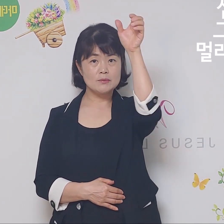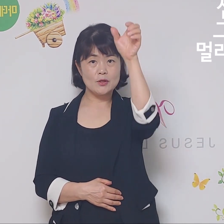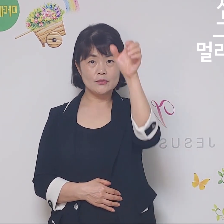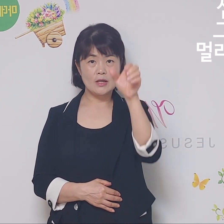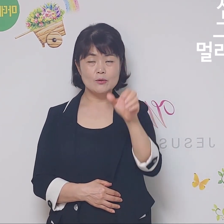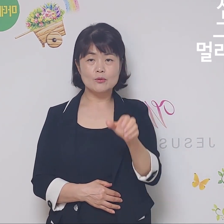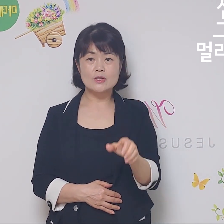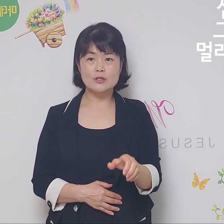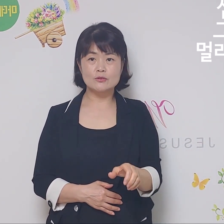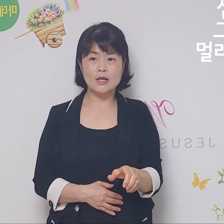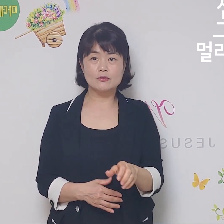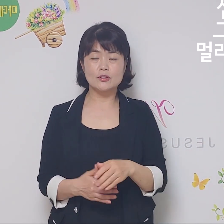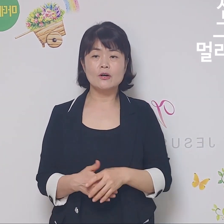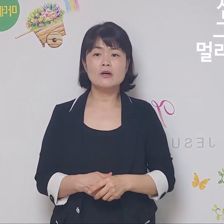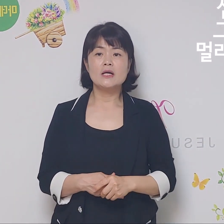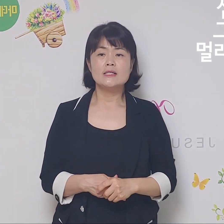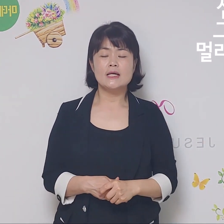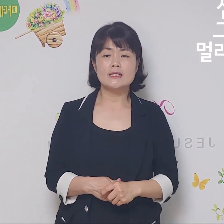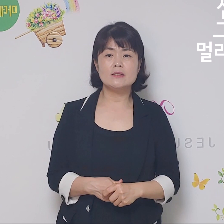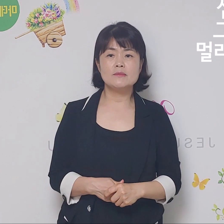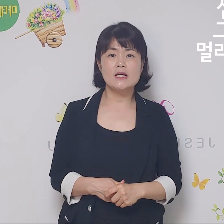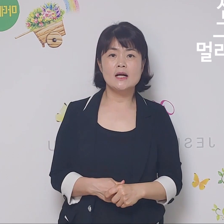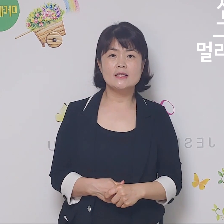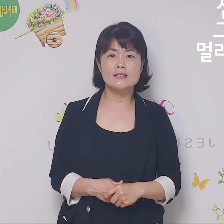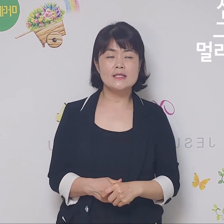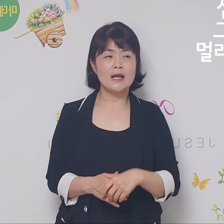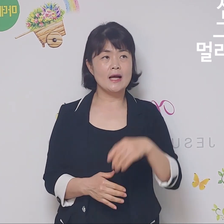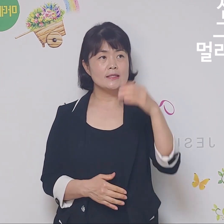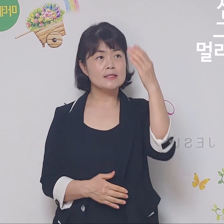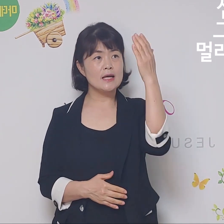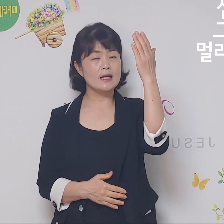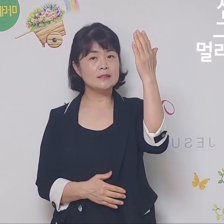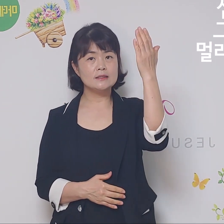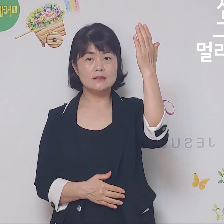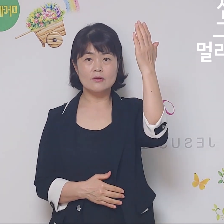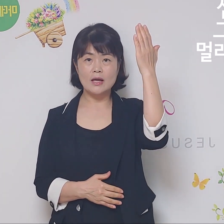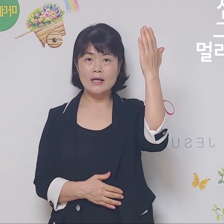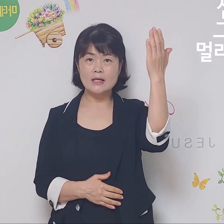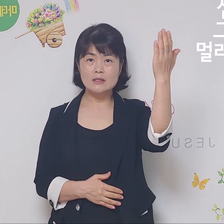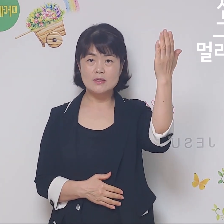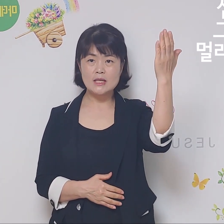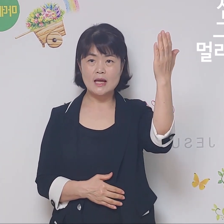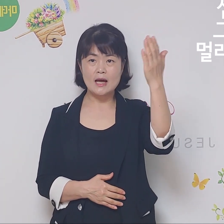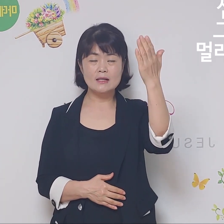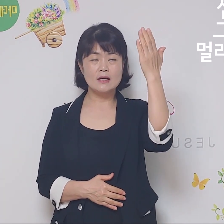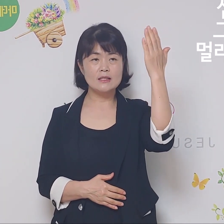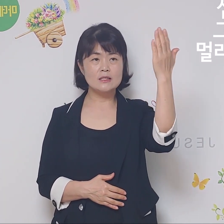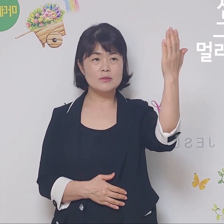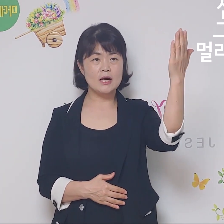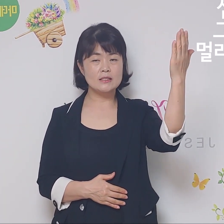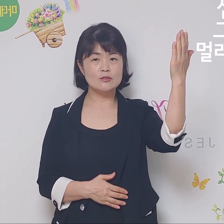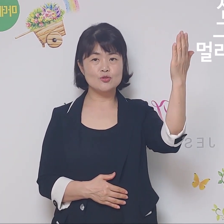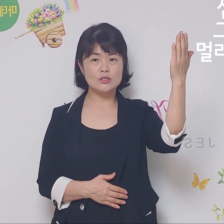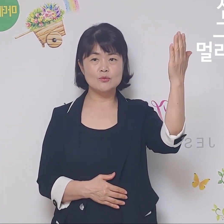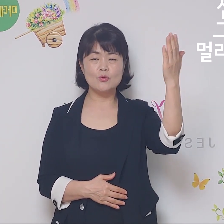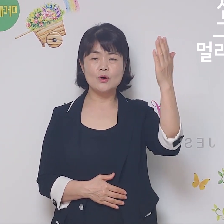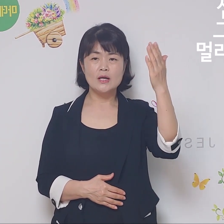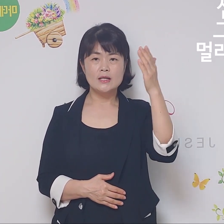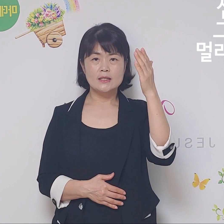편하시면 가로로 하셔도 되고요. 자, 십자가 그 사랑은 이렇게 하나님의 사랑, 하나님을 가리켜 주시고,